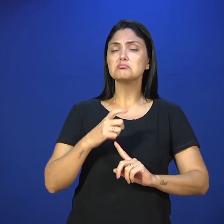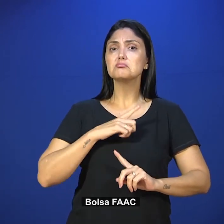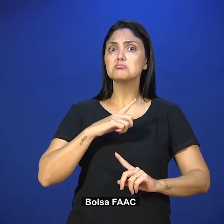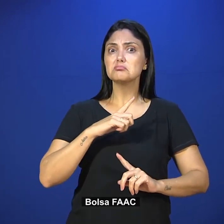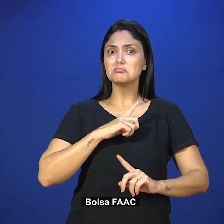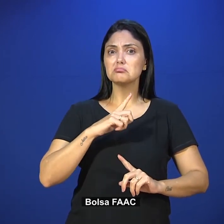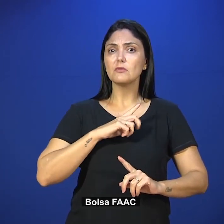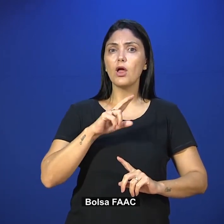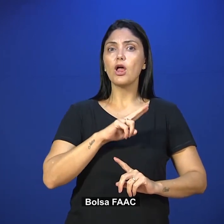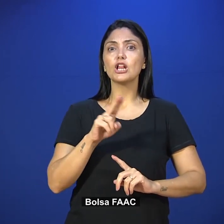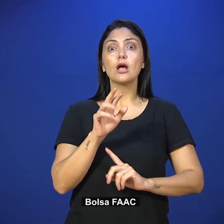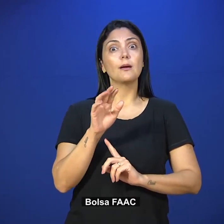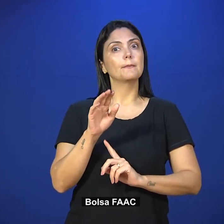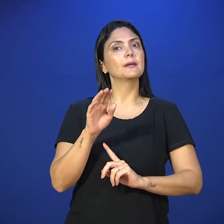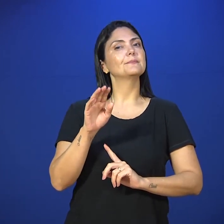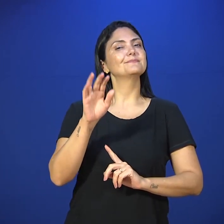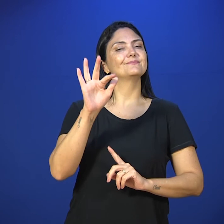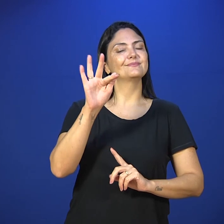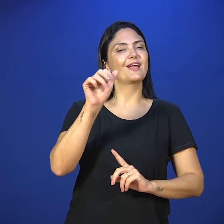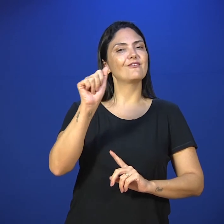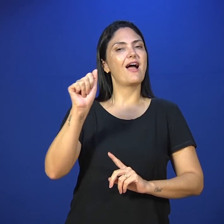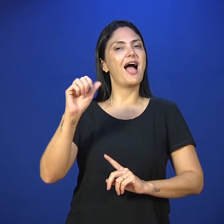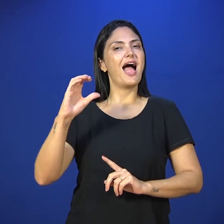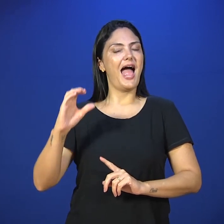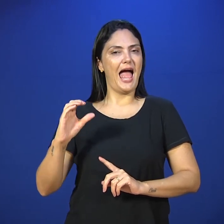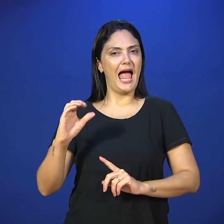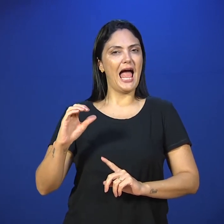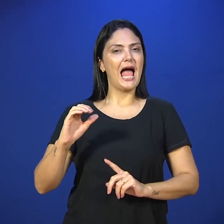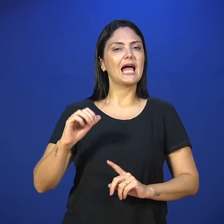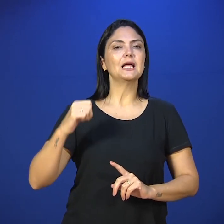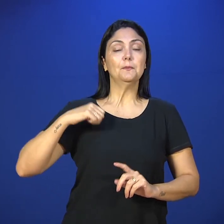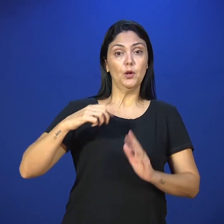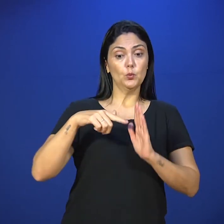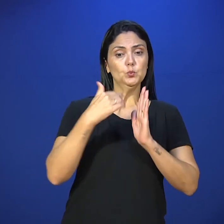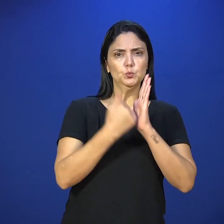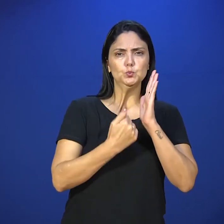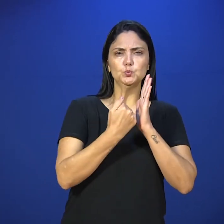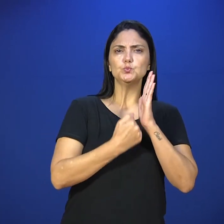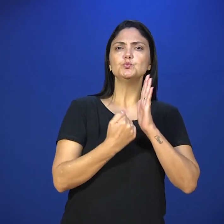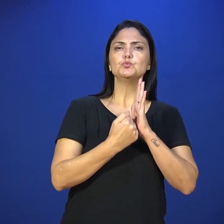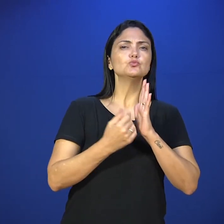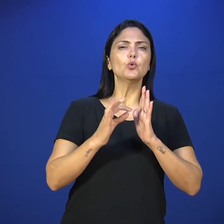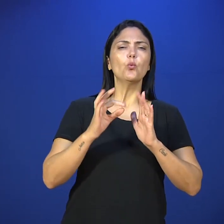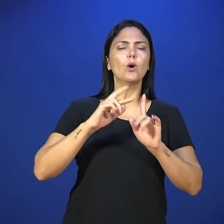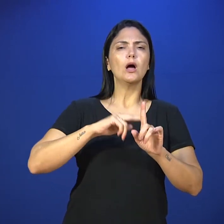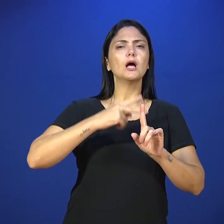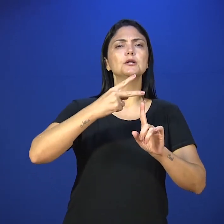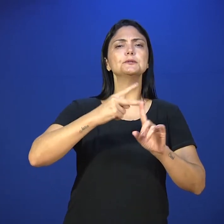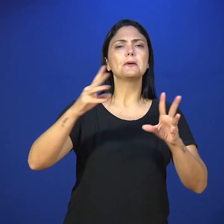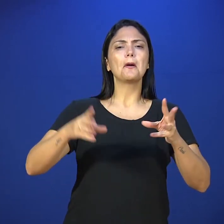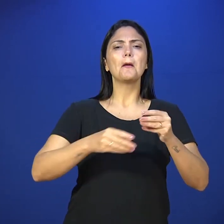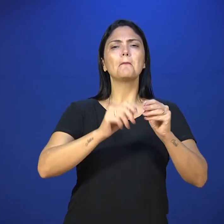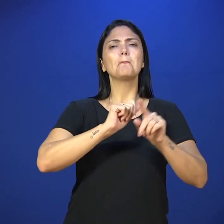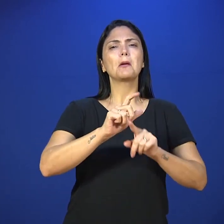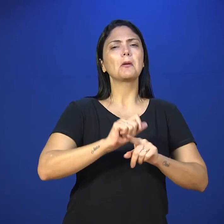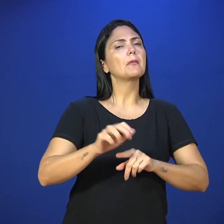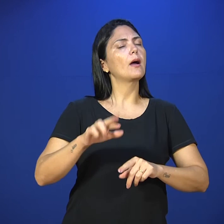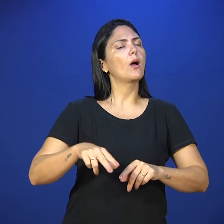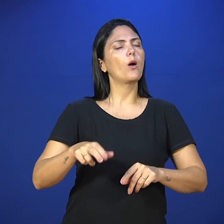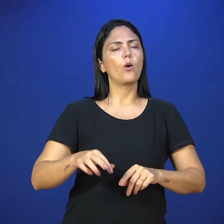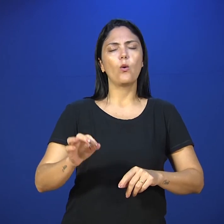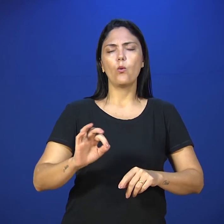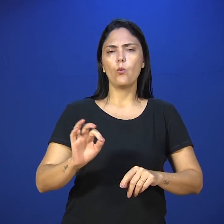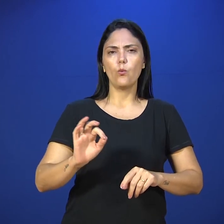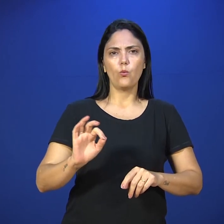perfil indicado para a Bolsa FAAC, e neste caso, quando disponibilizado, sem qualquer custo adicional nas